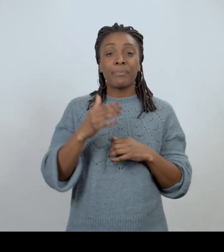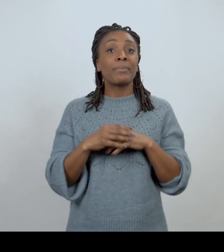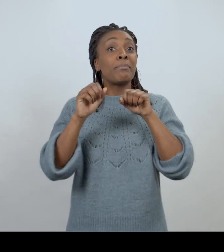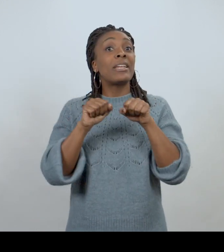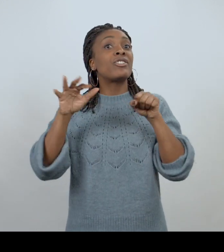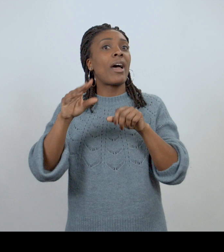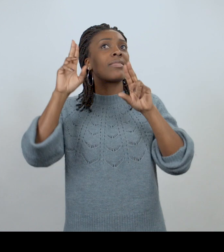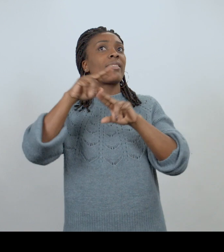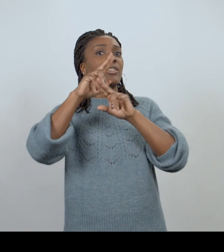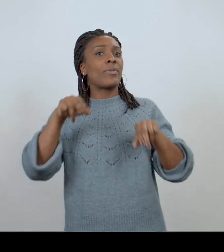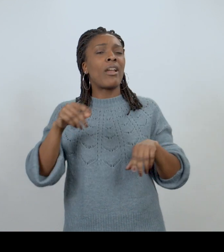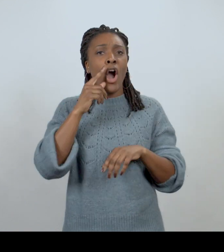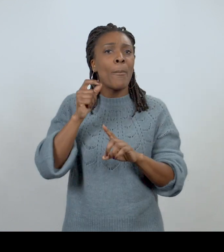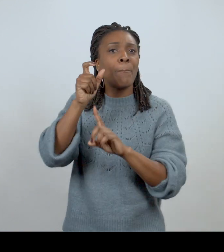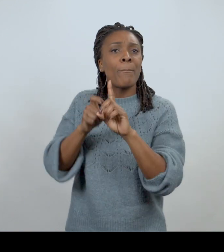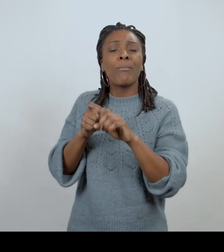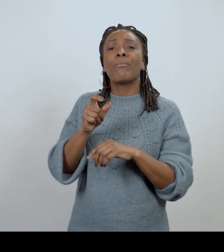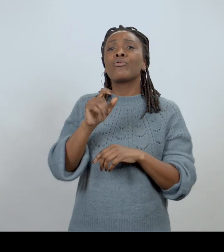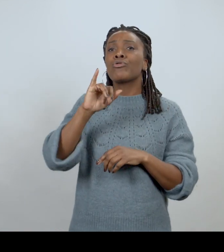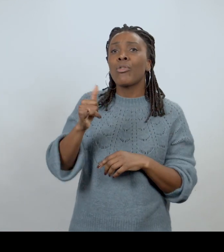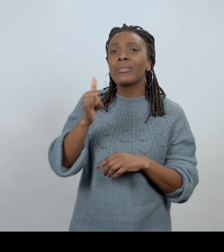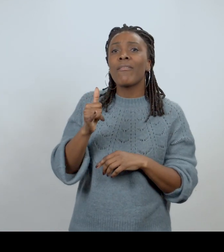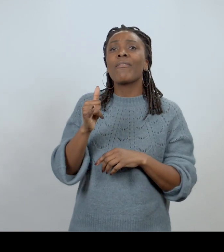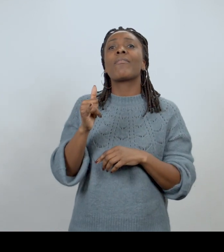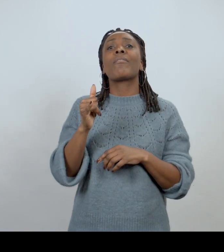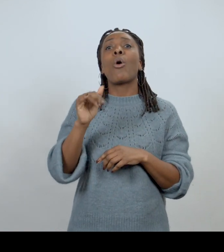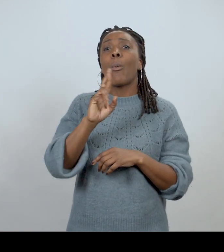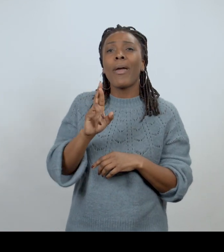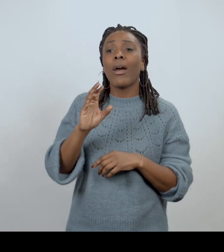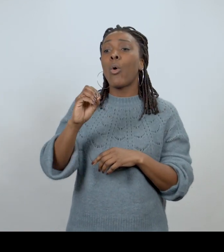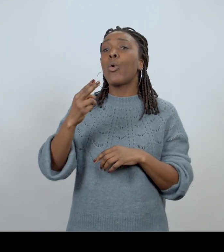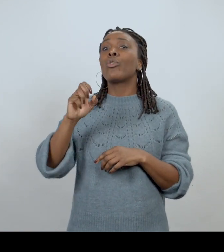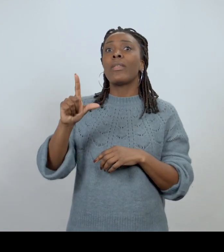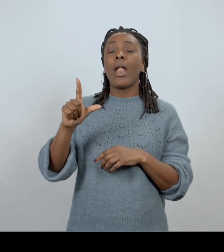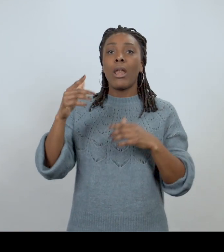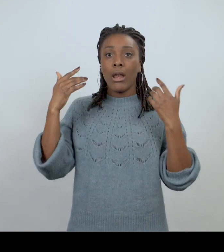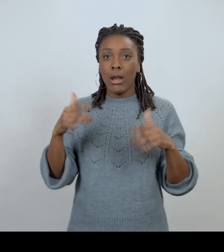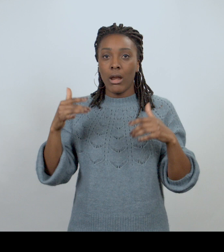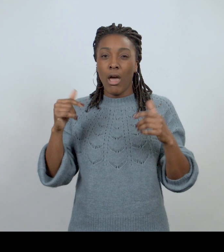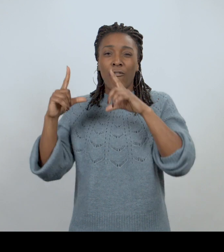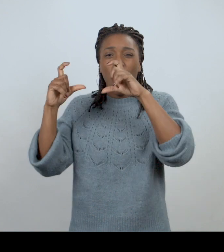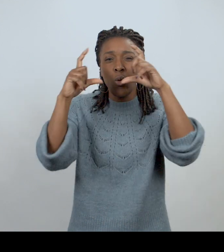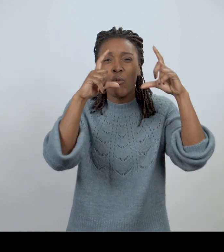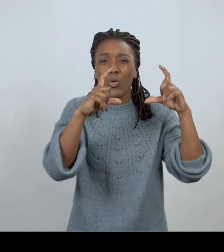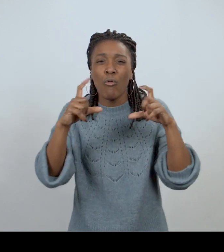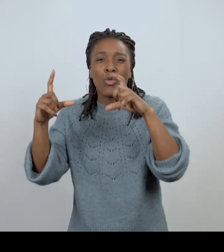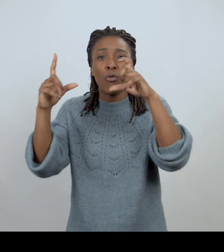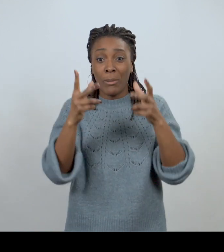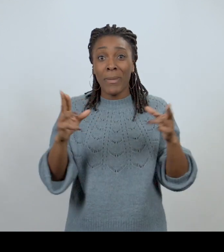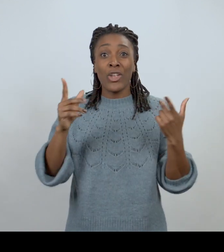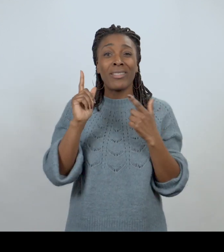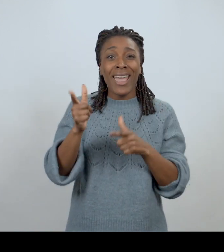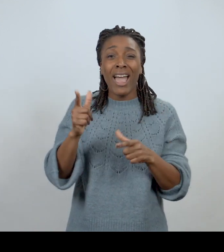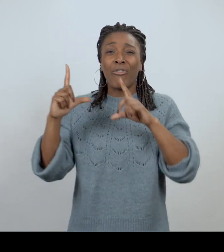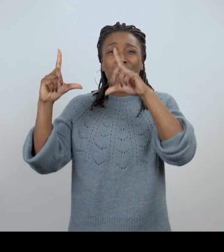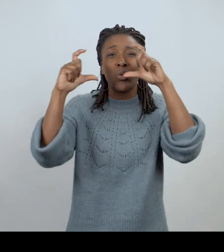internationaux, Joseph Robert O'Donnell aurait pris des milliers de photographies pendant la